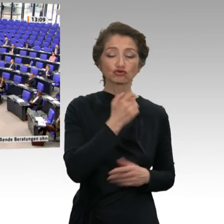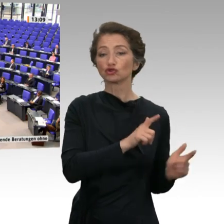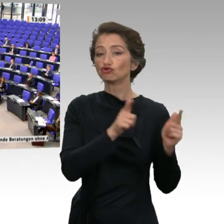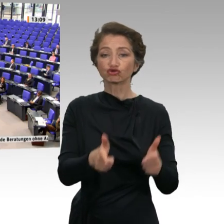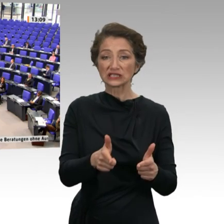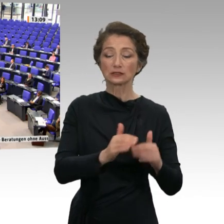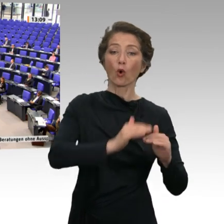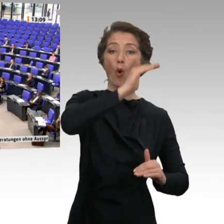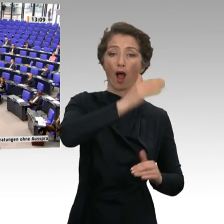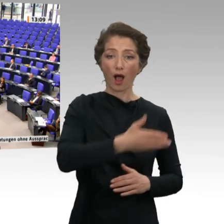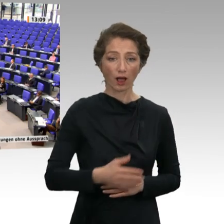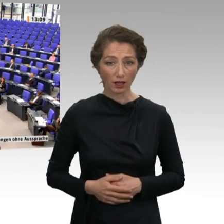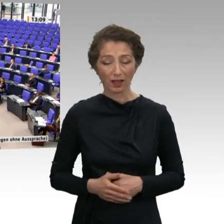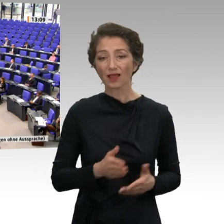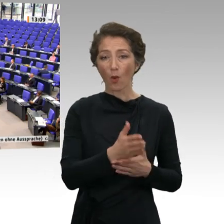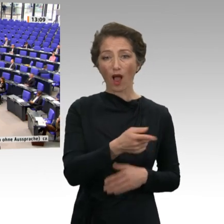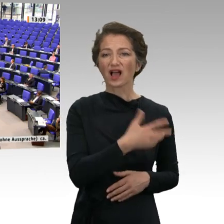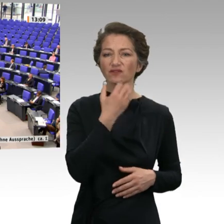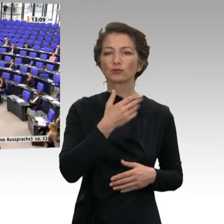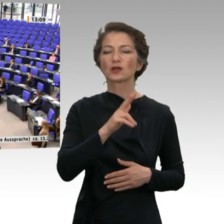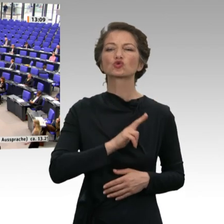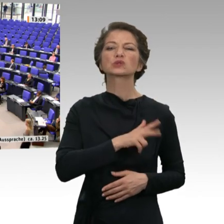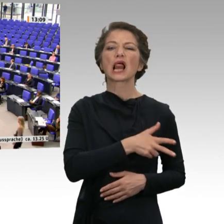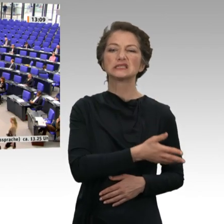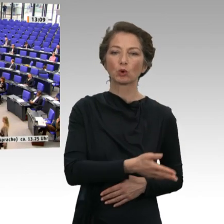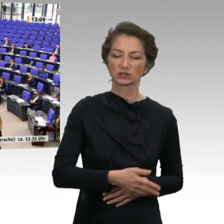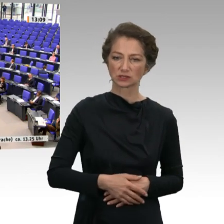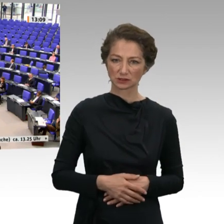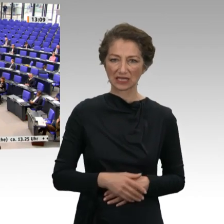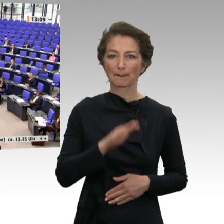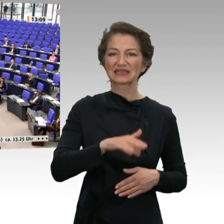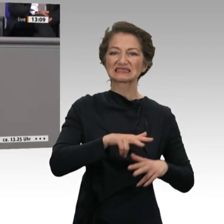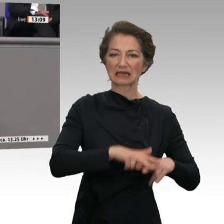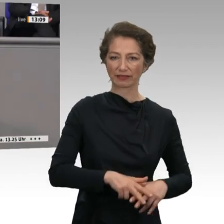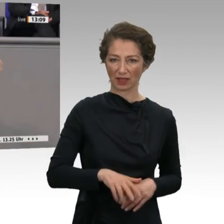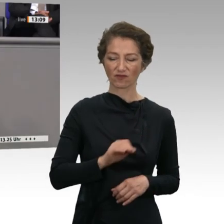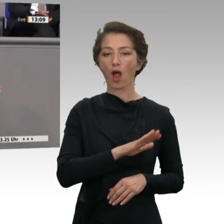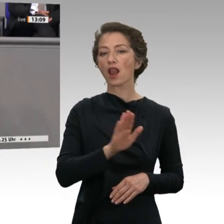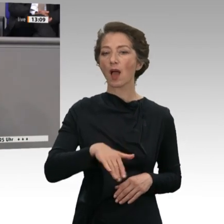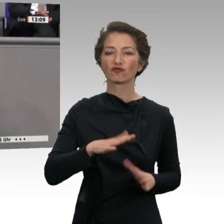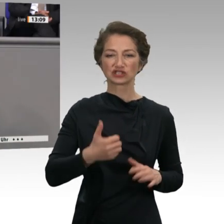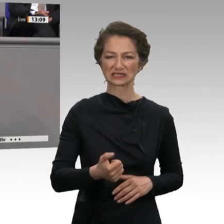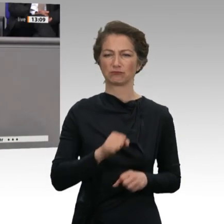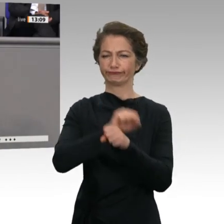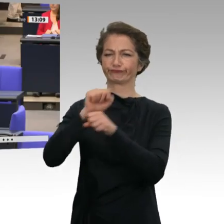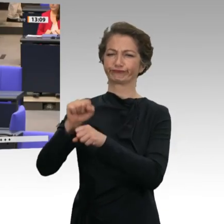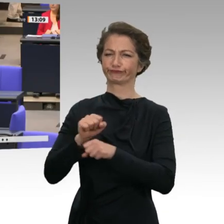heiß drauf. Sie wollen eine sozialistische Mindestrente haben für alle ab 65, die in Deutschland sind, von 1 050